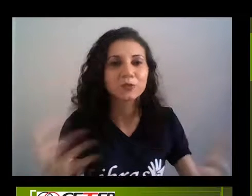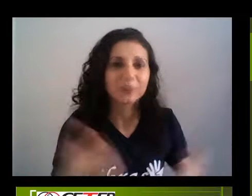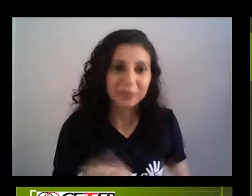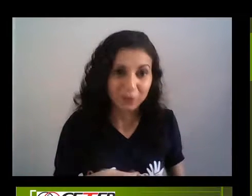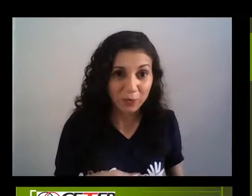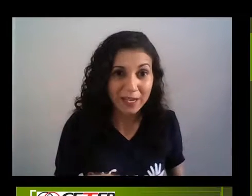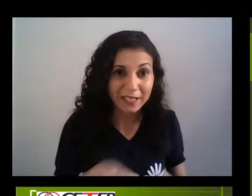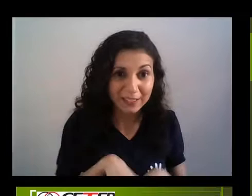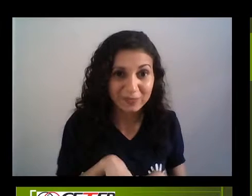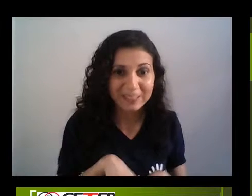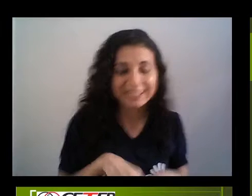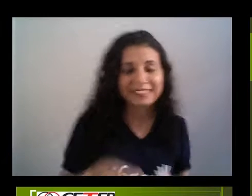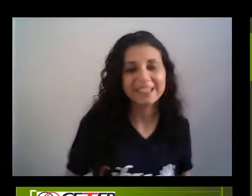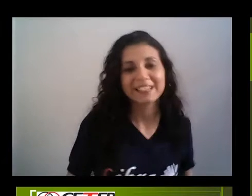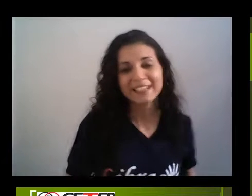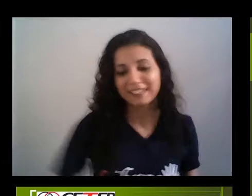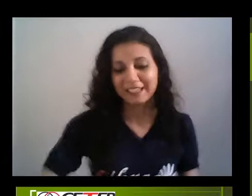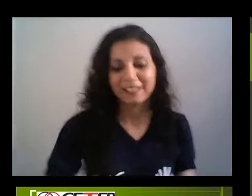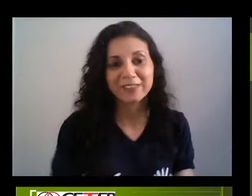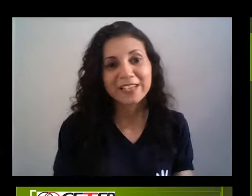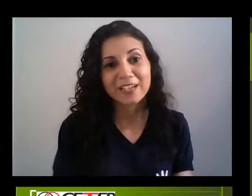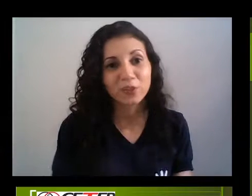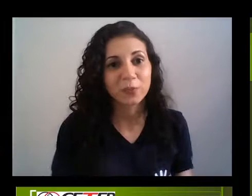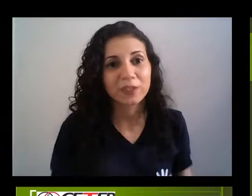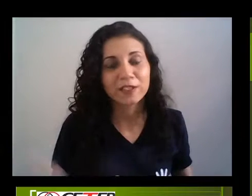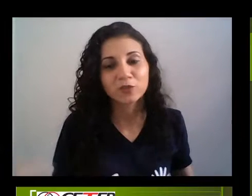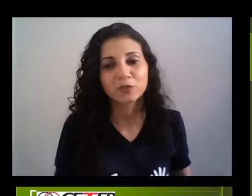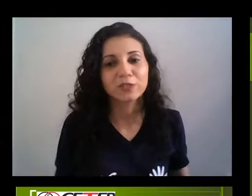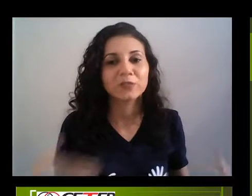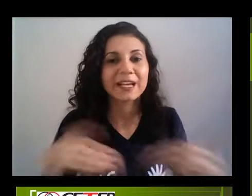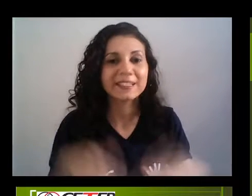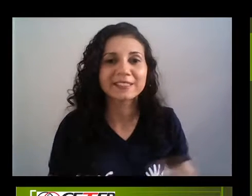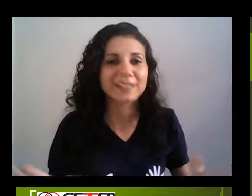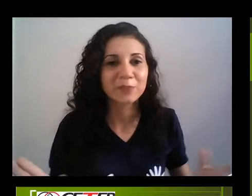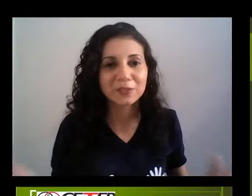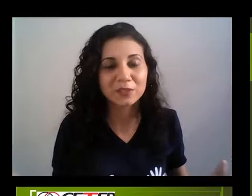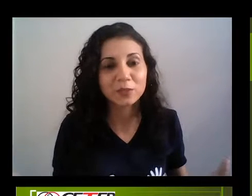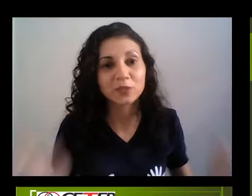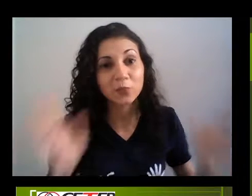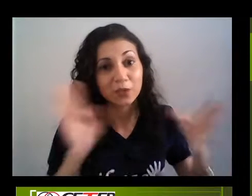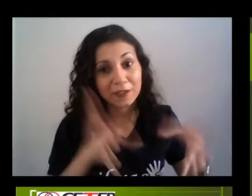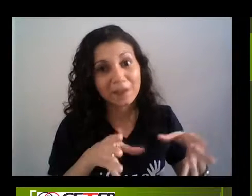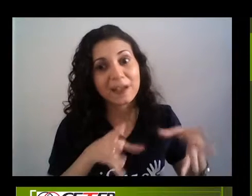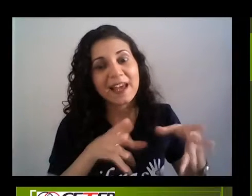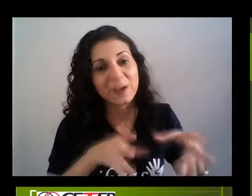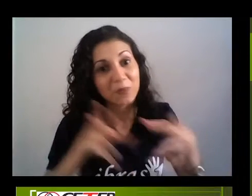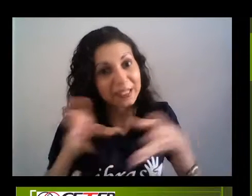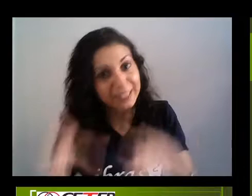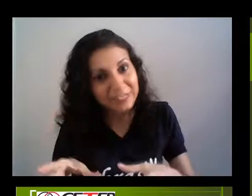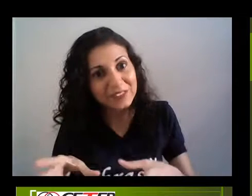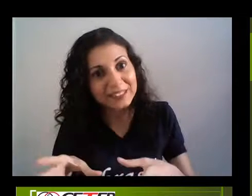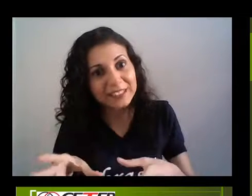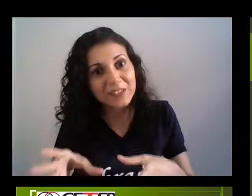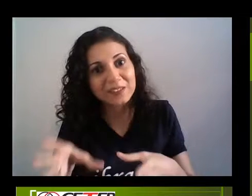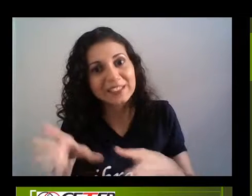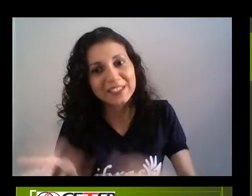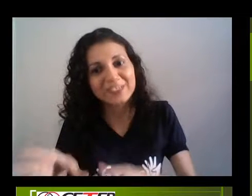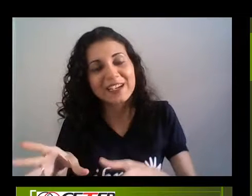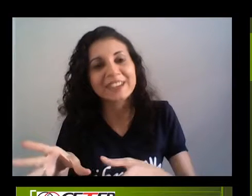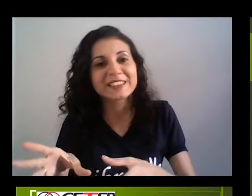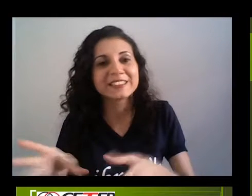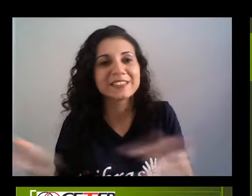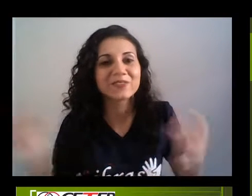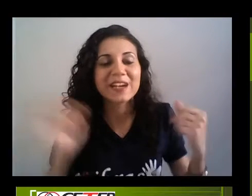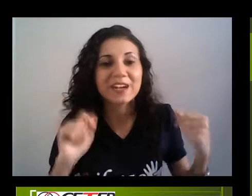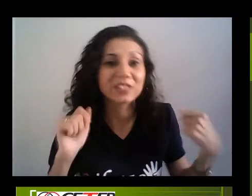se o surdo também souber Libras, né? Ele não só porque ele é surdo, ele não nasce sabendo Libras, porque é uma língua. Então, língua